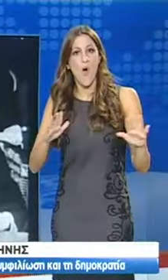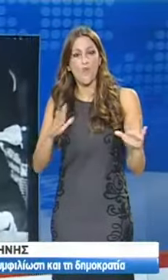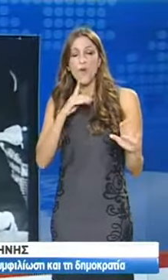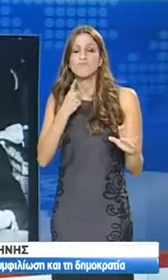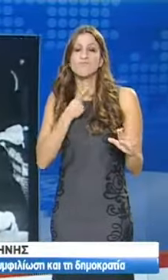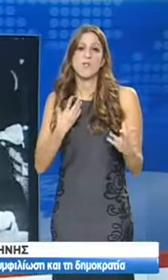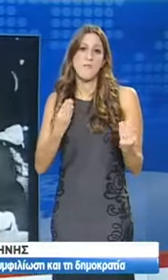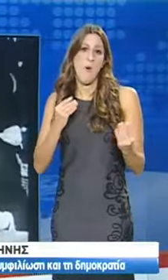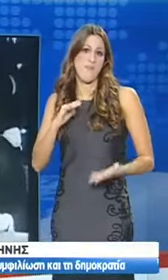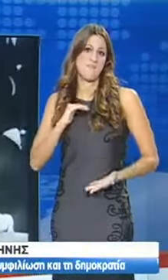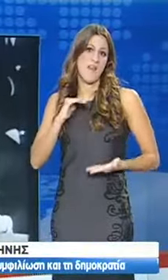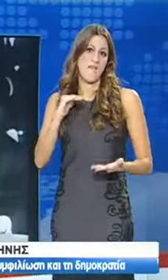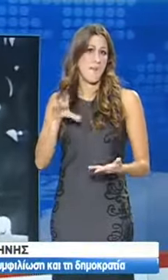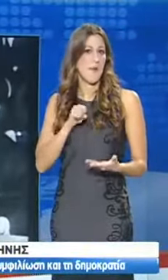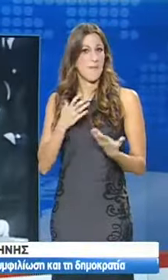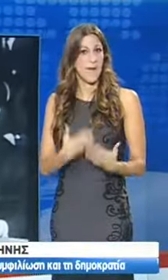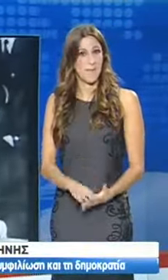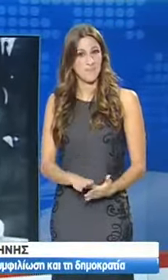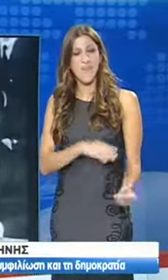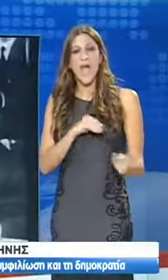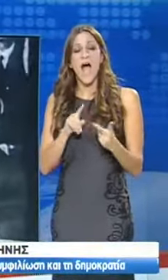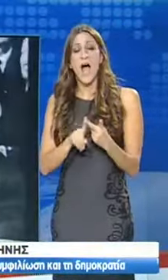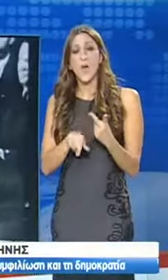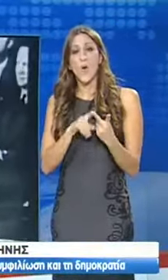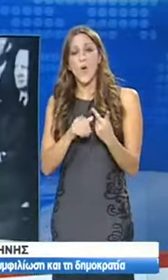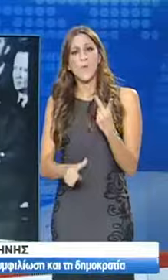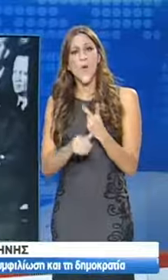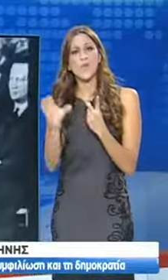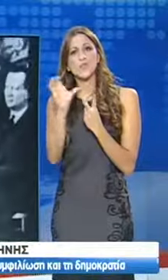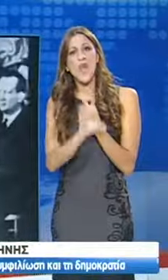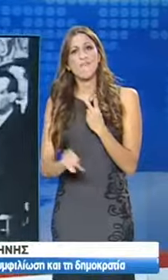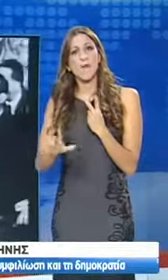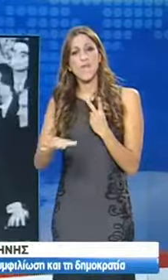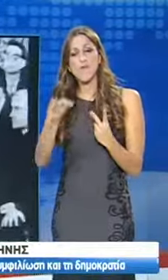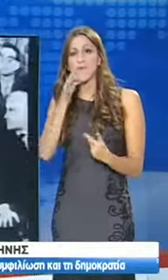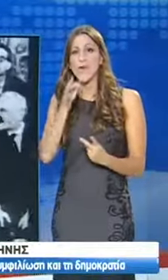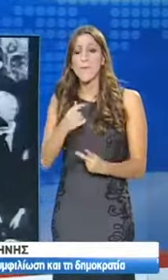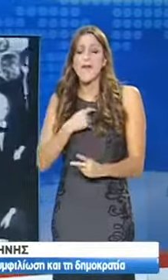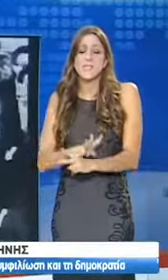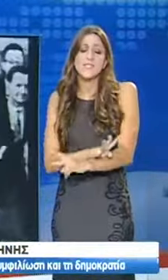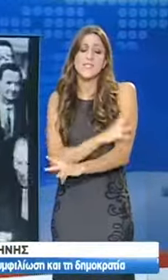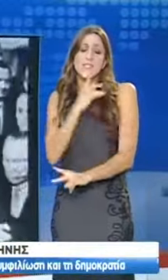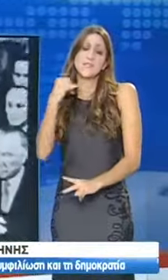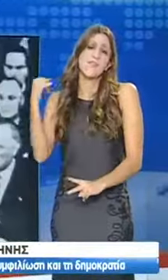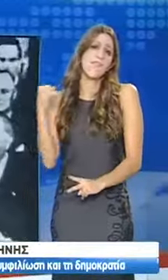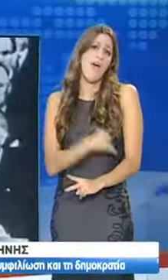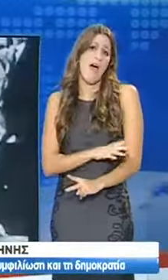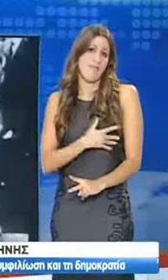Κομισιόν, Ζωζέ Μανουέλ Μπαρόζο. Βαθιά συγκινημένος για την απόφαση εμφανίστηκε ο πρόεδρος του Ευρωπαϊκού Κοινοβουλίου Μάρτιν Σούλτς, ενώ ο πρόεδρος